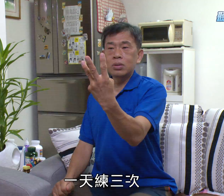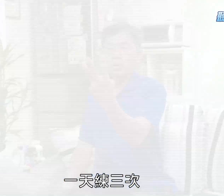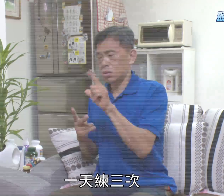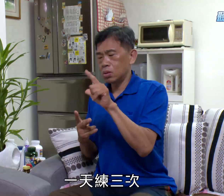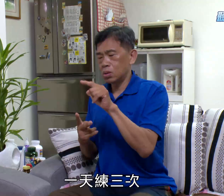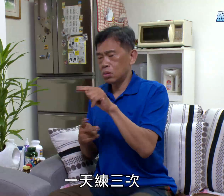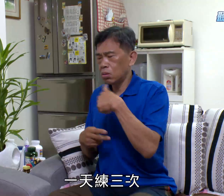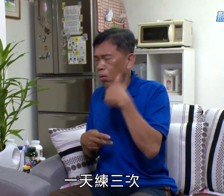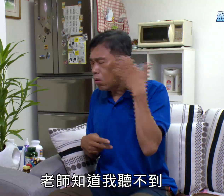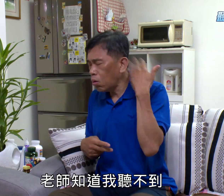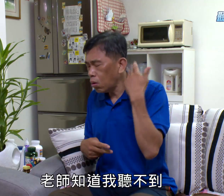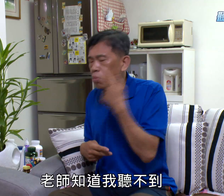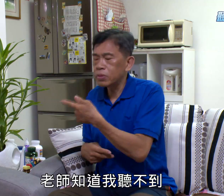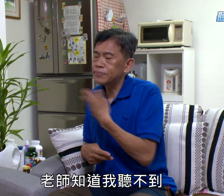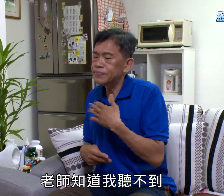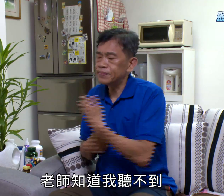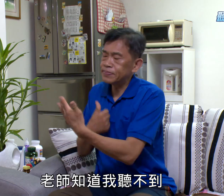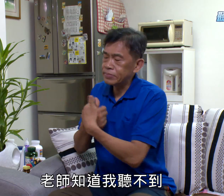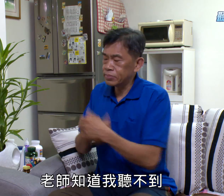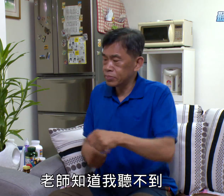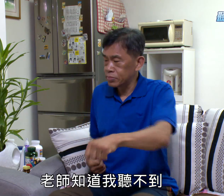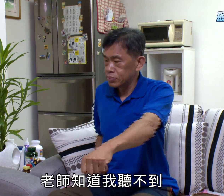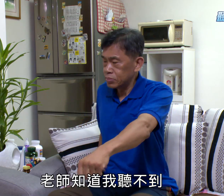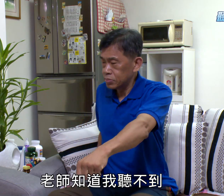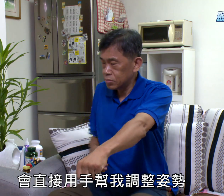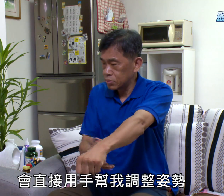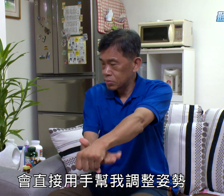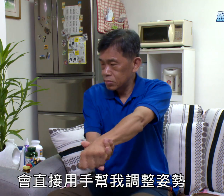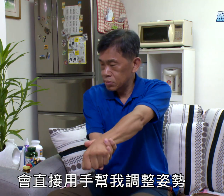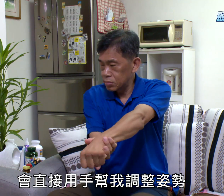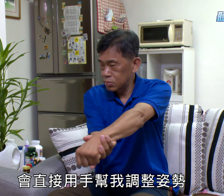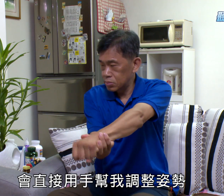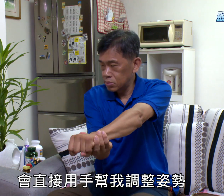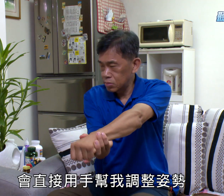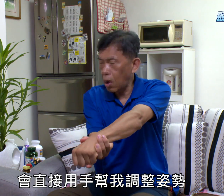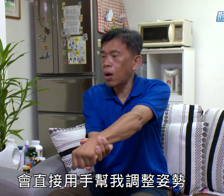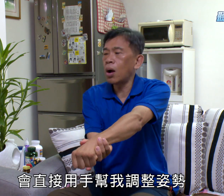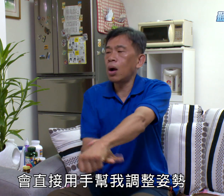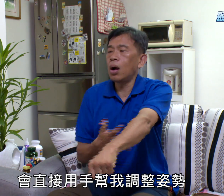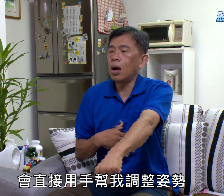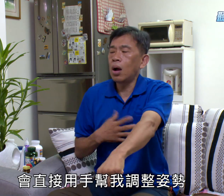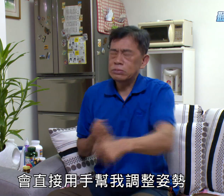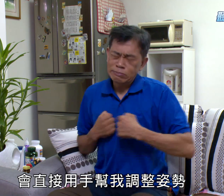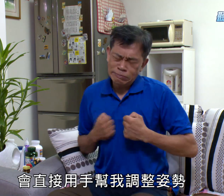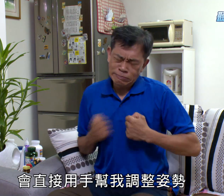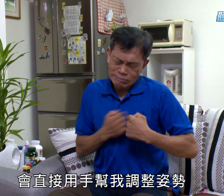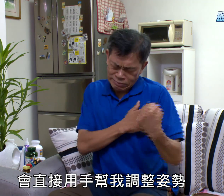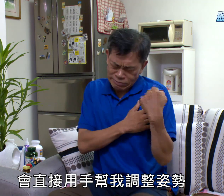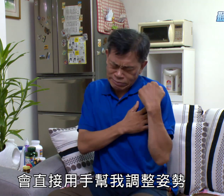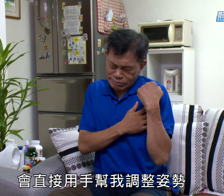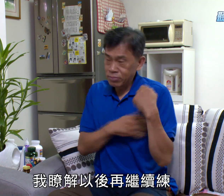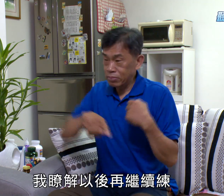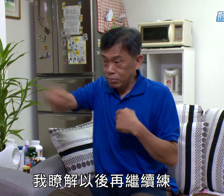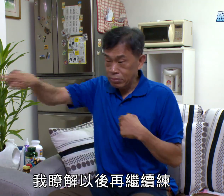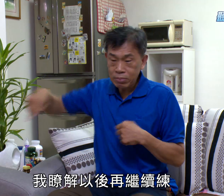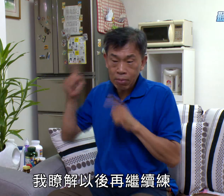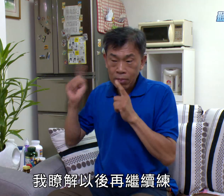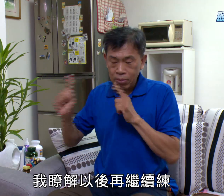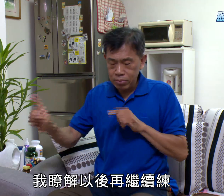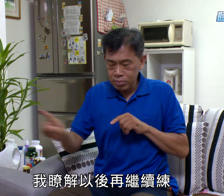练3次。老师知道啊我听不到，会直接用手帮我调整姿势，我了解以后呢再继